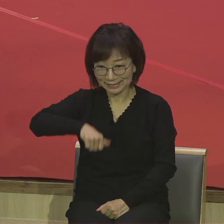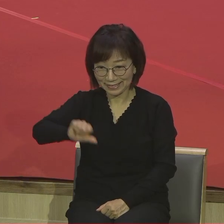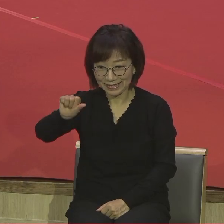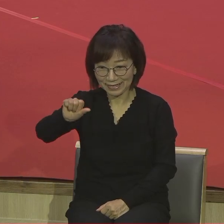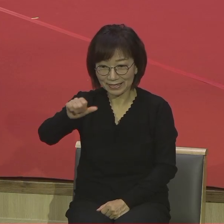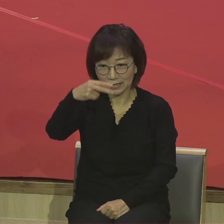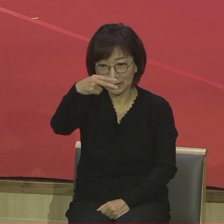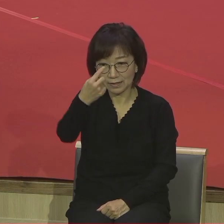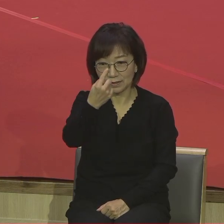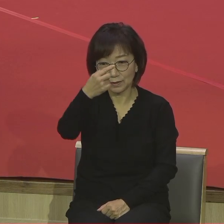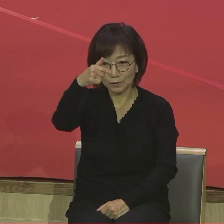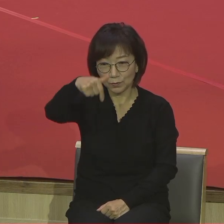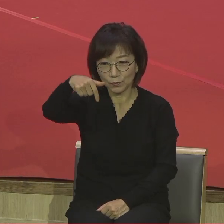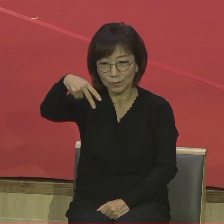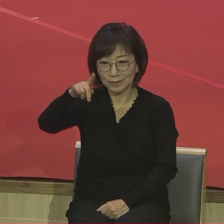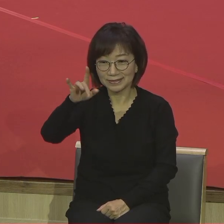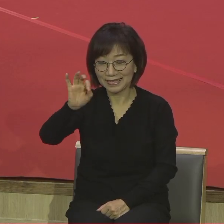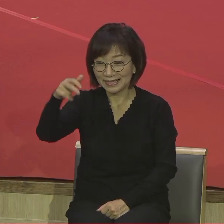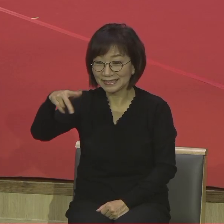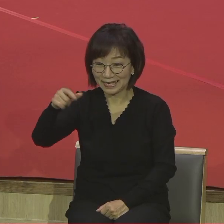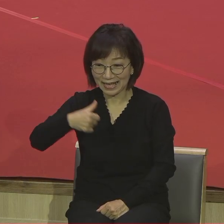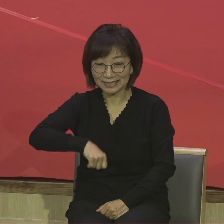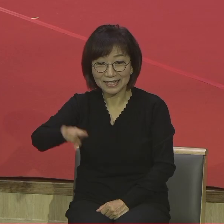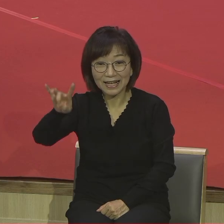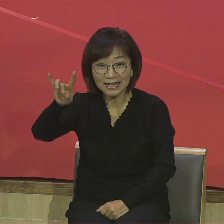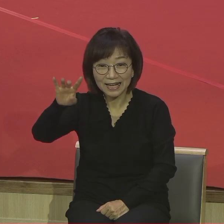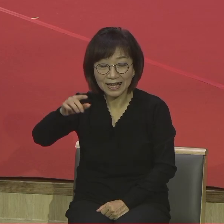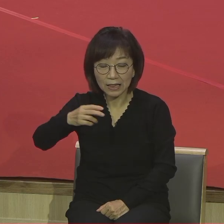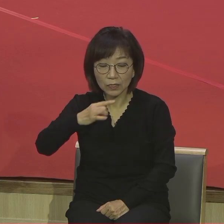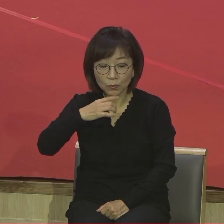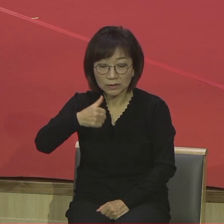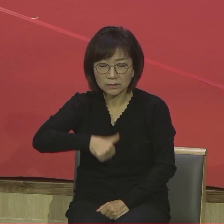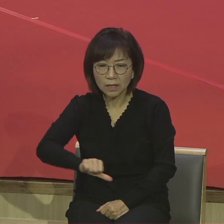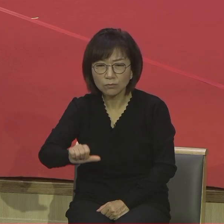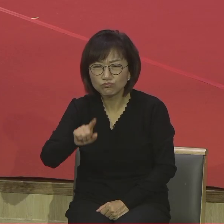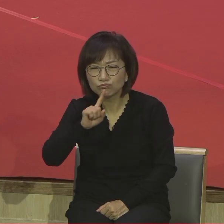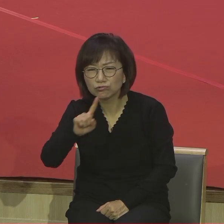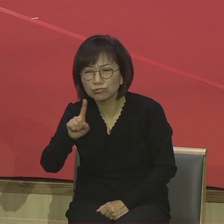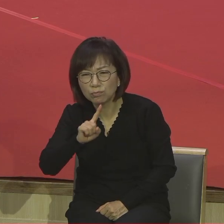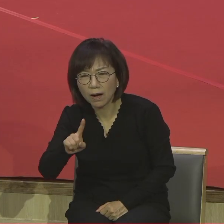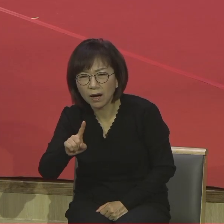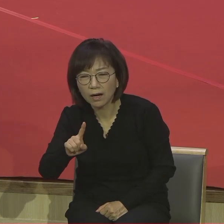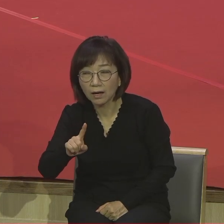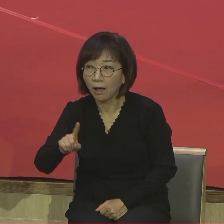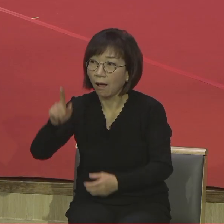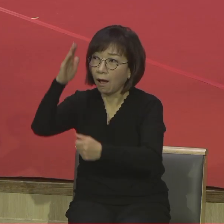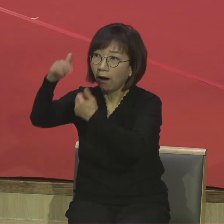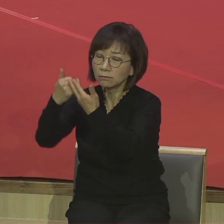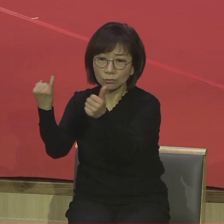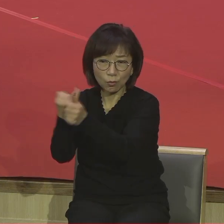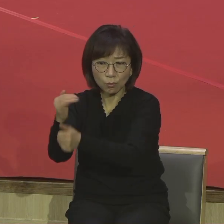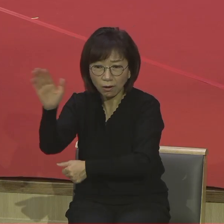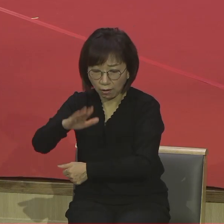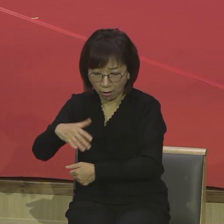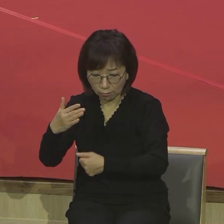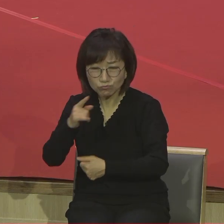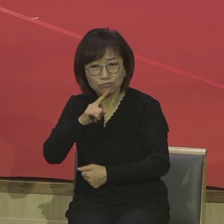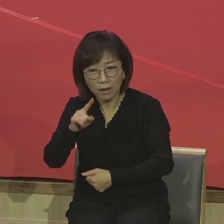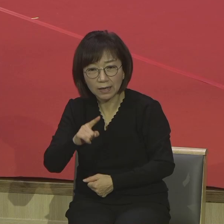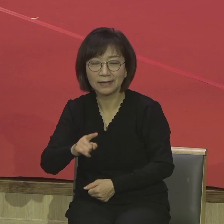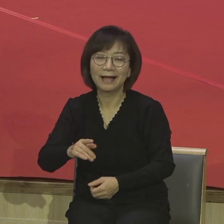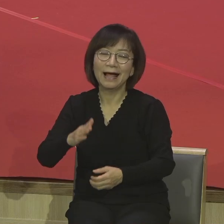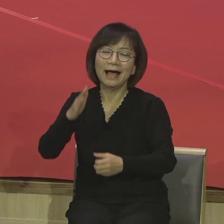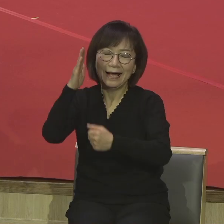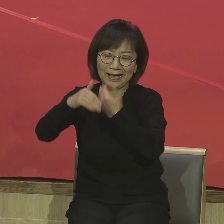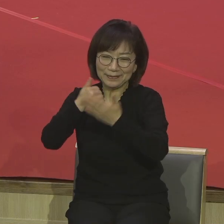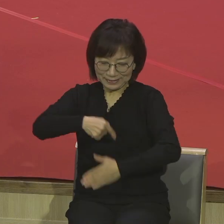주셨다. 이 무슨 말입니까? 하나님 자신을 주신 거예요. 하나님 자신을 자기